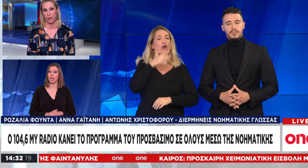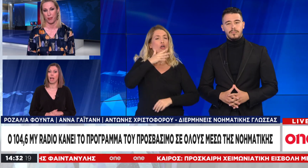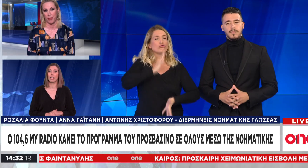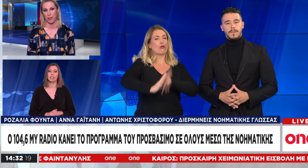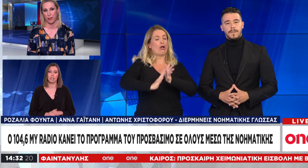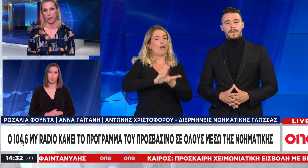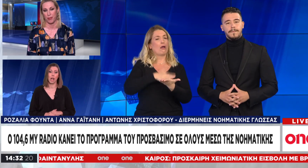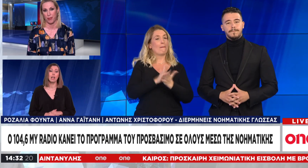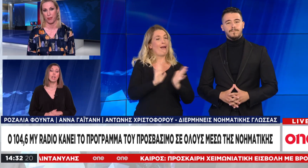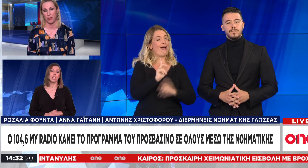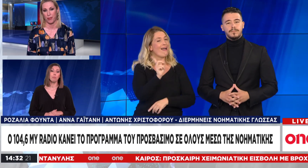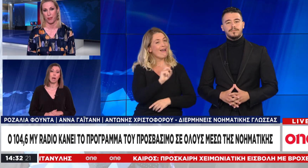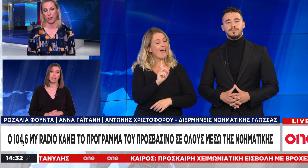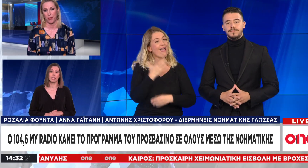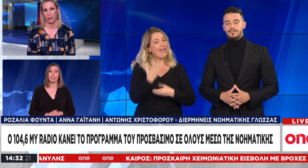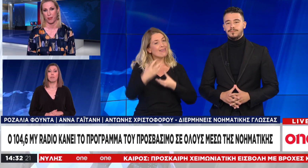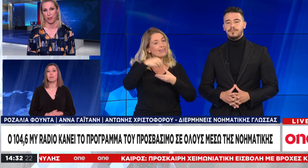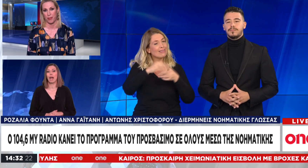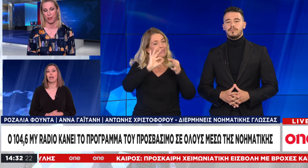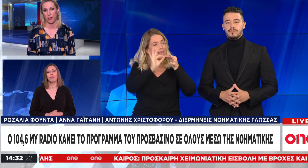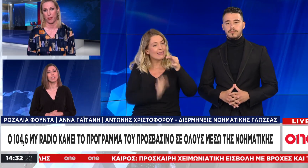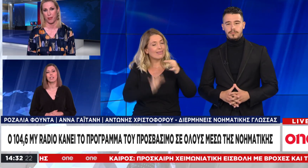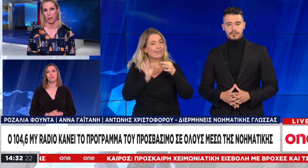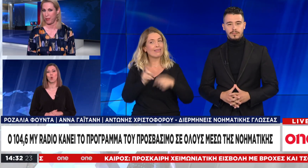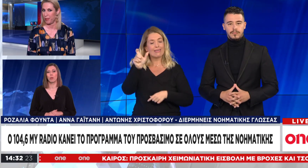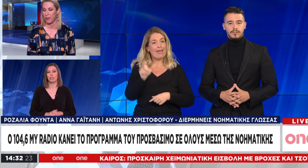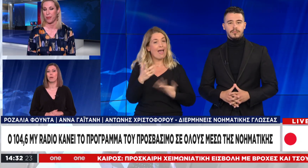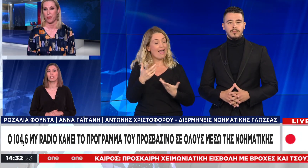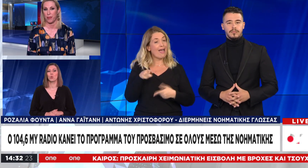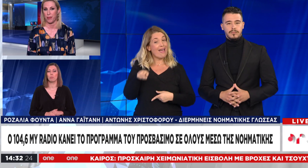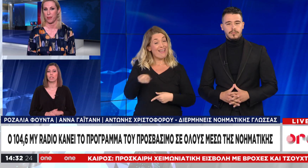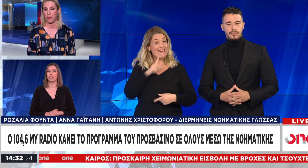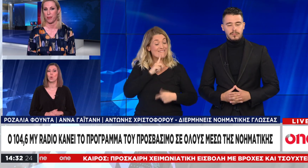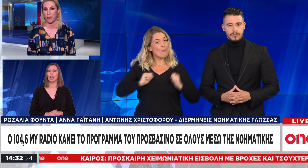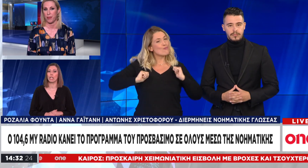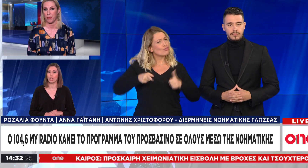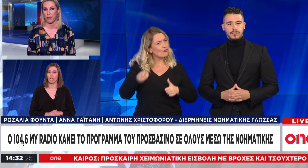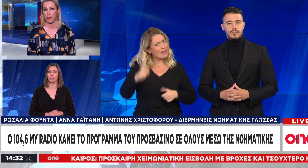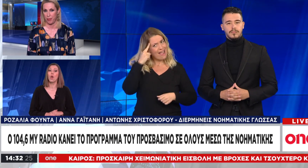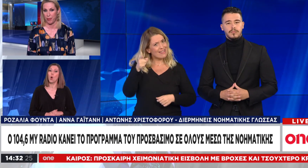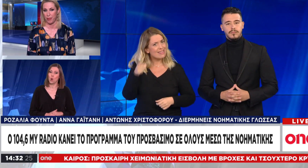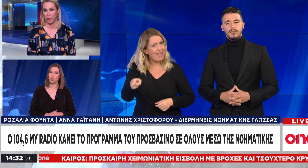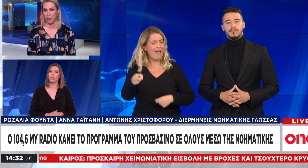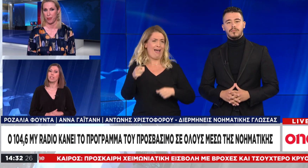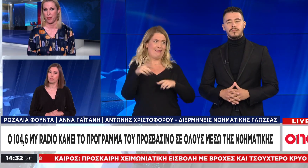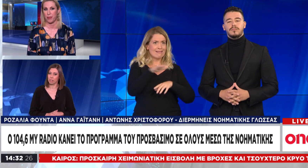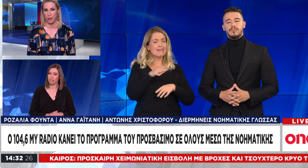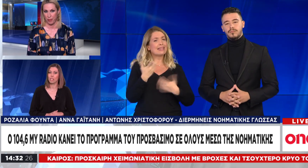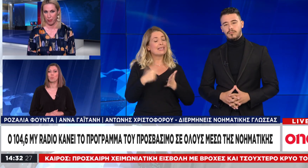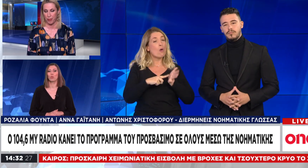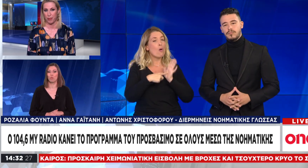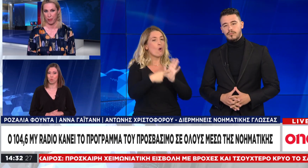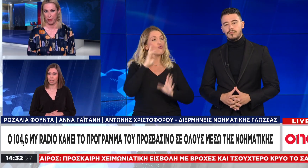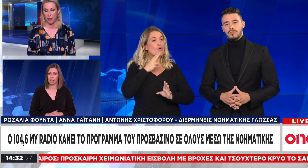ναι αλλά σίγουρα δεν υπάρχει μία λύση αυτόματη υπάρχει νοηματική και όλα λύθηκαν όχι είναι σημαντικές